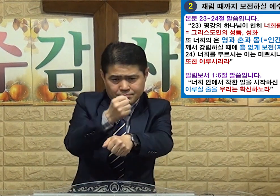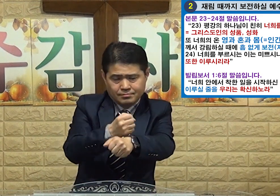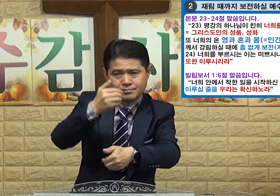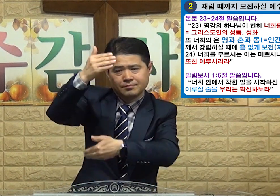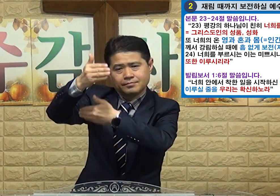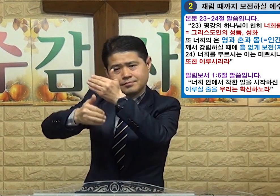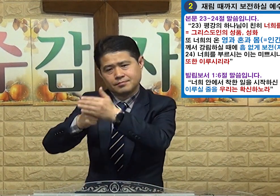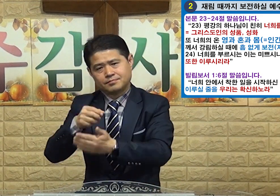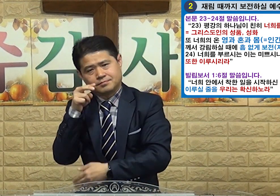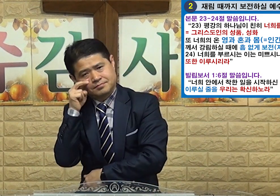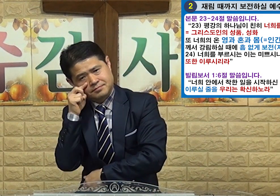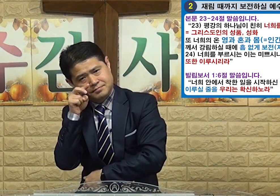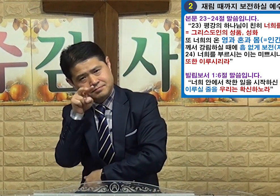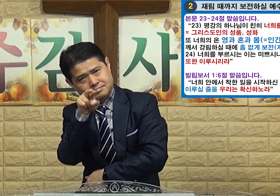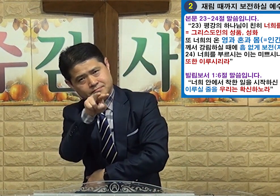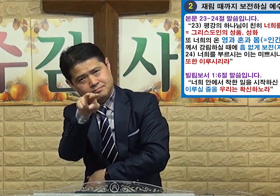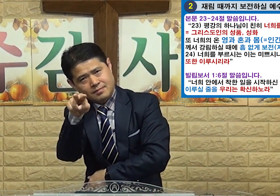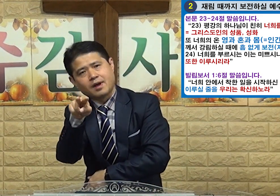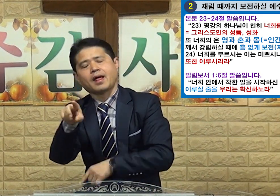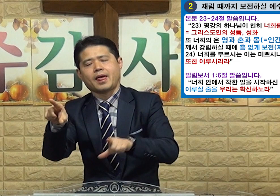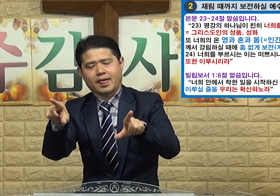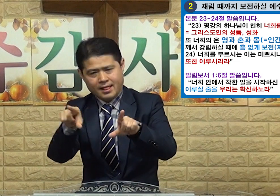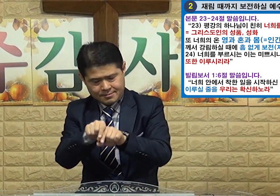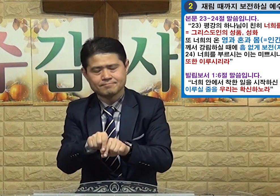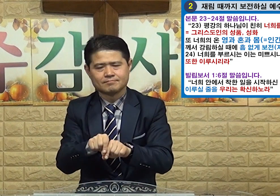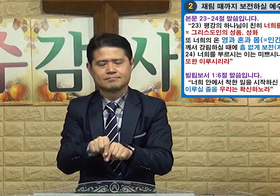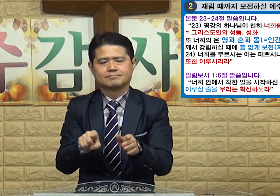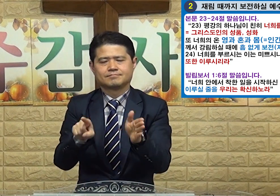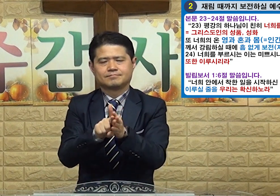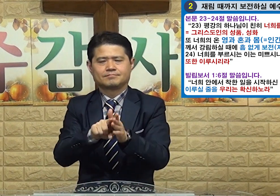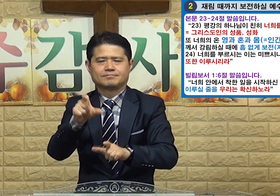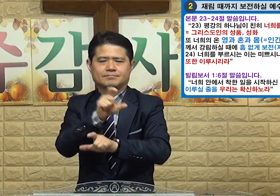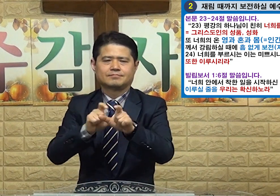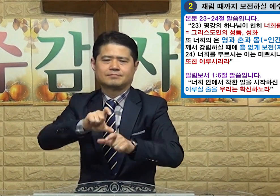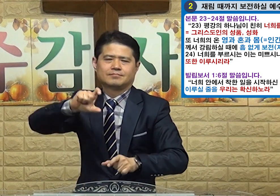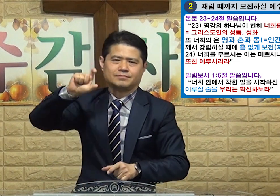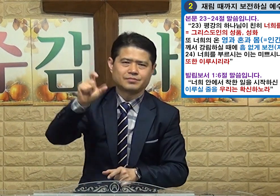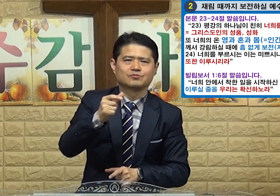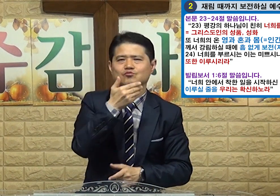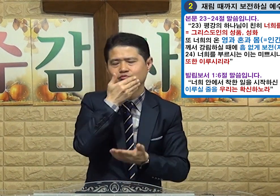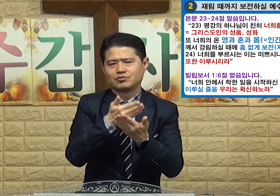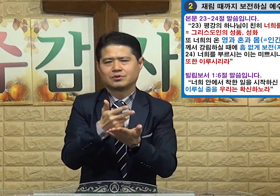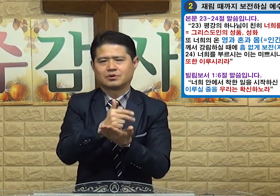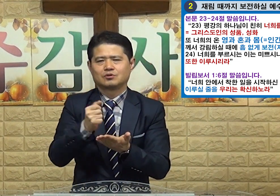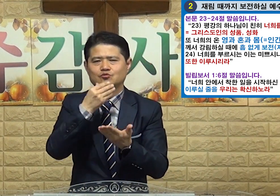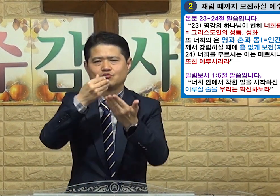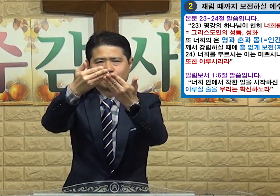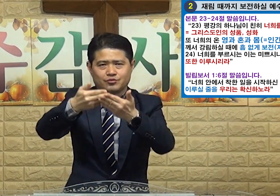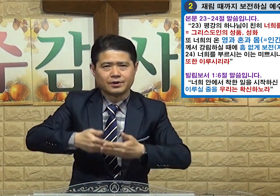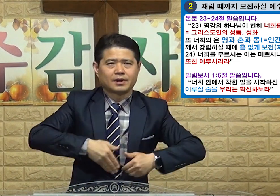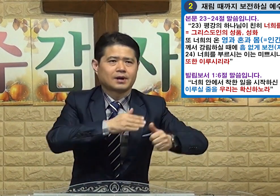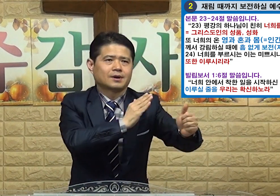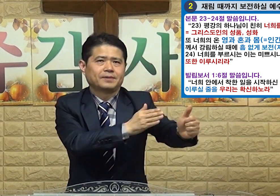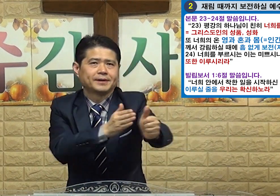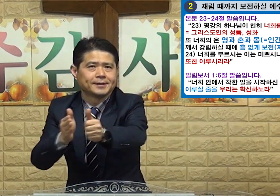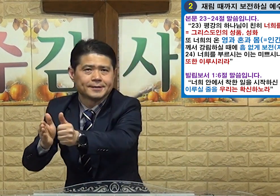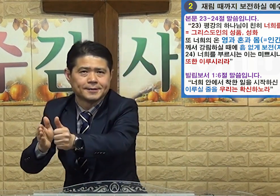교회를 순종하고 아버지께서 그런 우리를 바라보셨을 때 아, 쟤는 믿음이 강하구나 라는 약속이